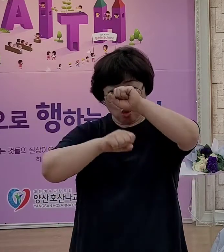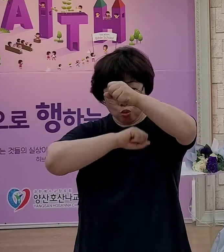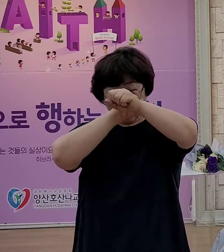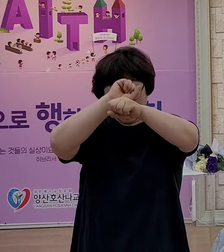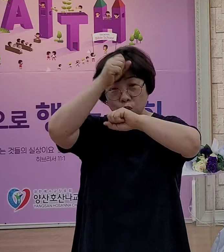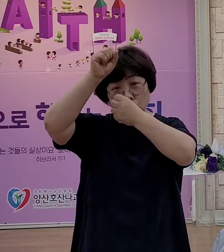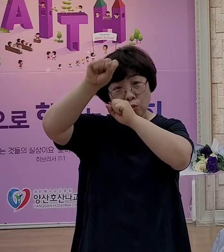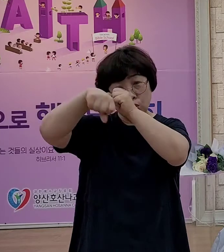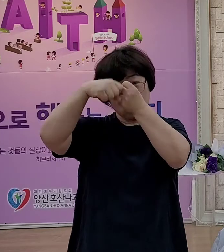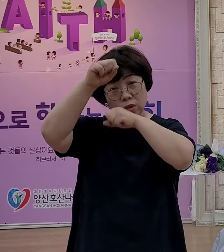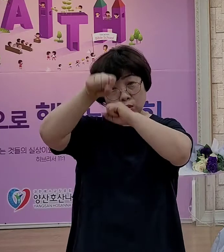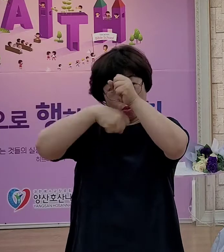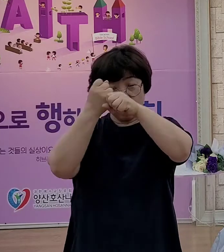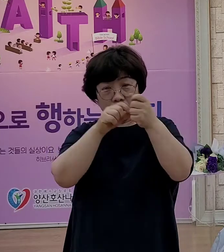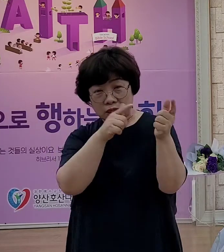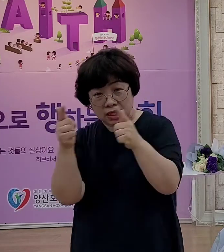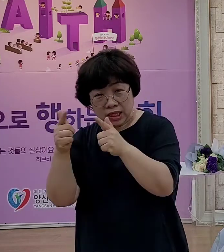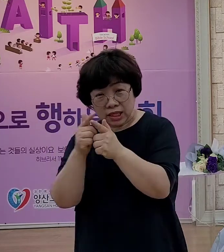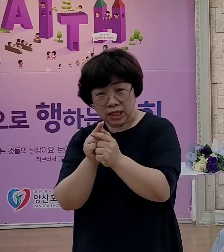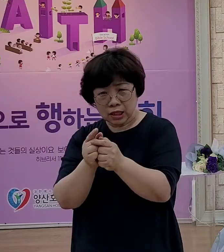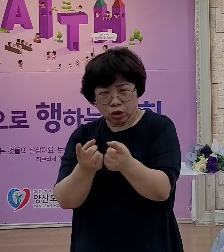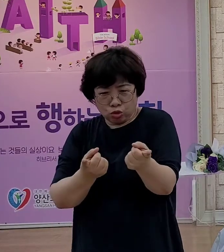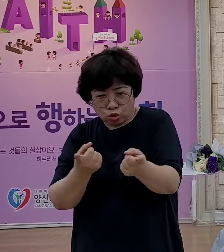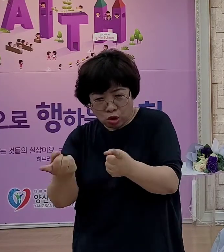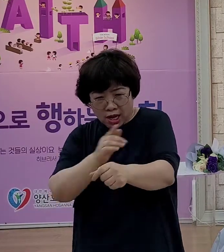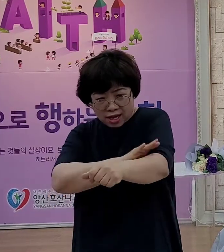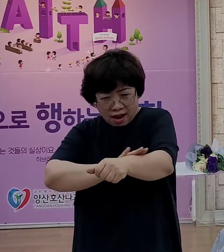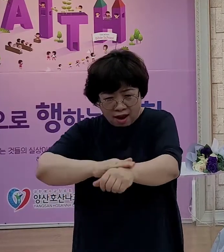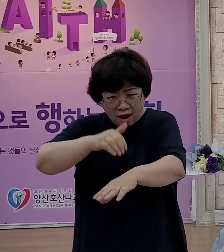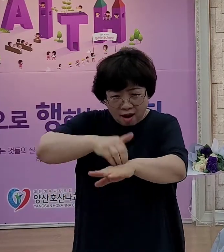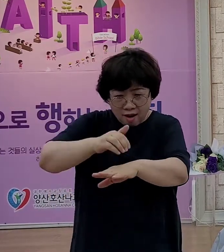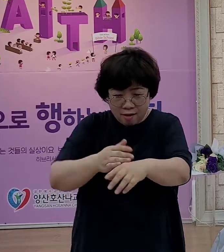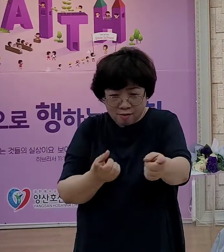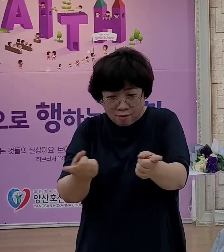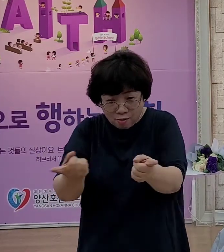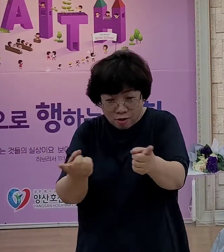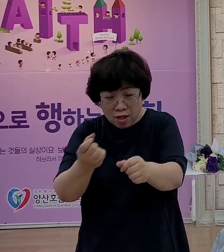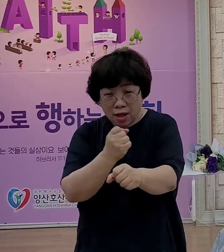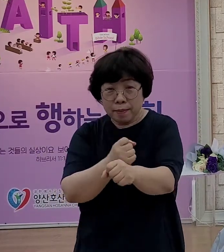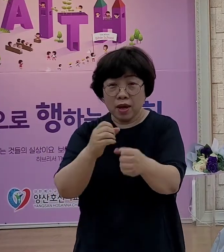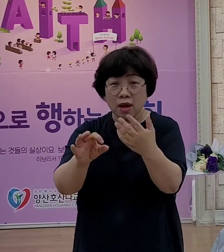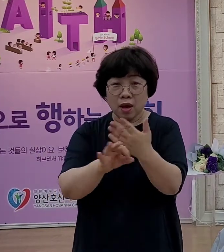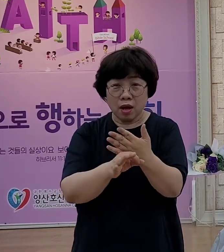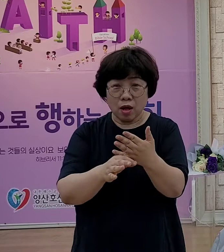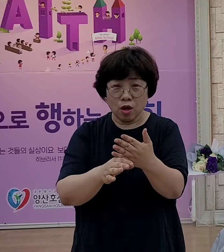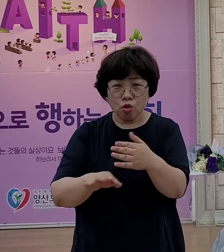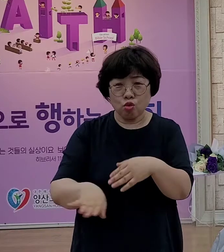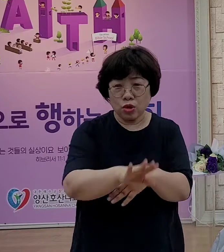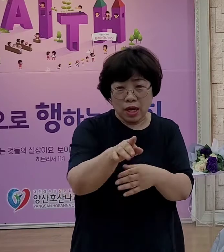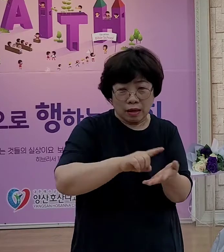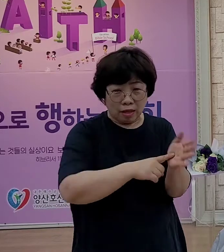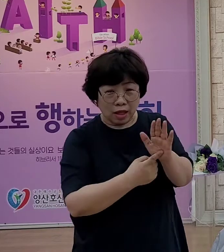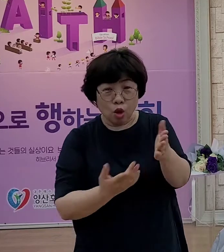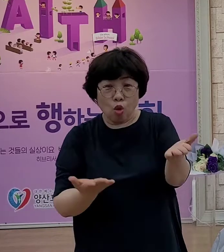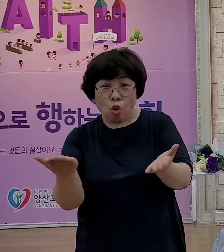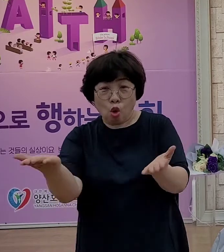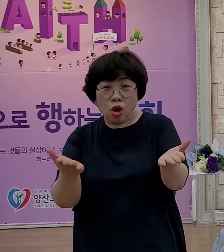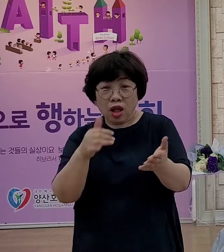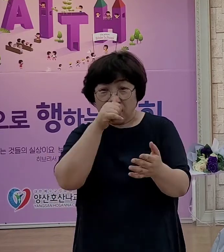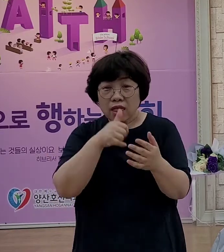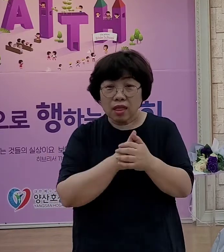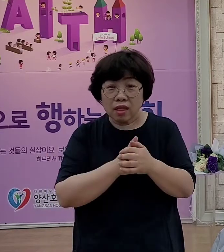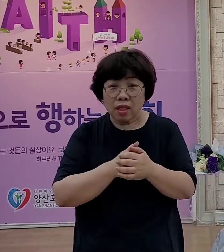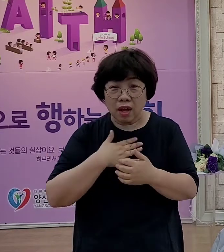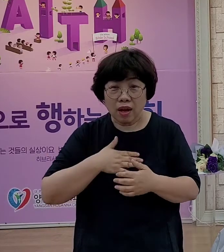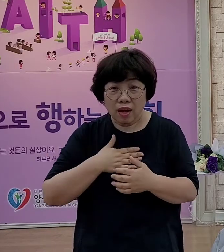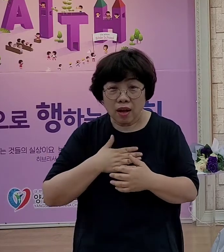동물들을 조련해서 잘 훈련시켜가지고 이렇게 우리에게 보여주는 그런